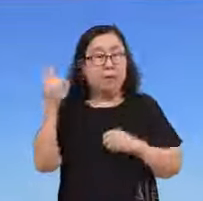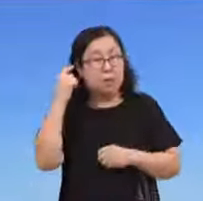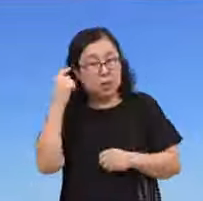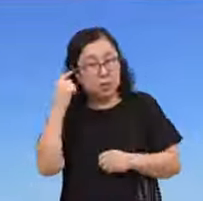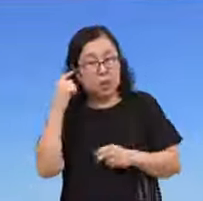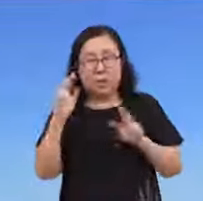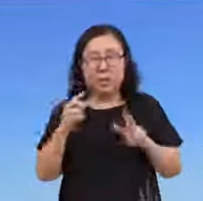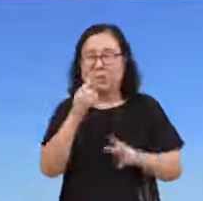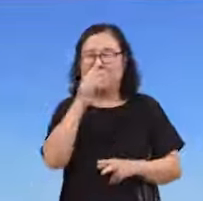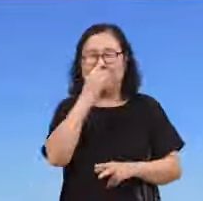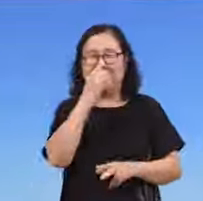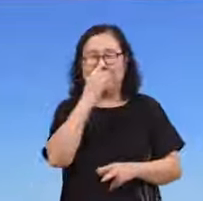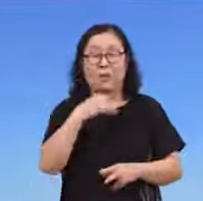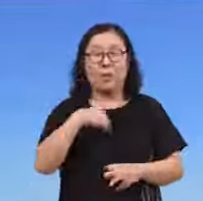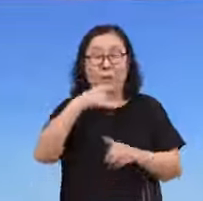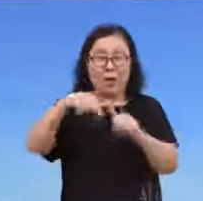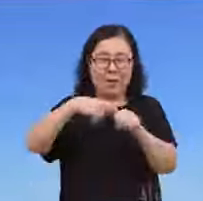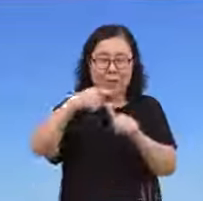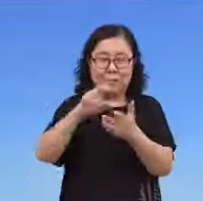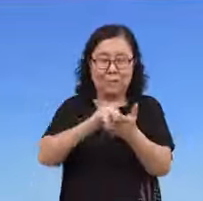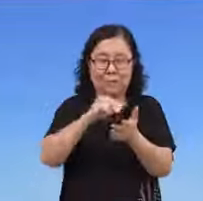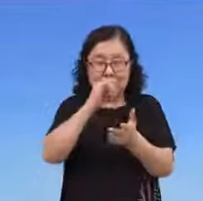때문에 그 소나무 건들면 안 됩니다.